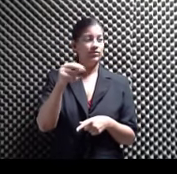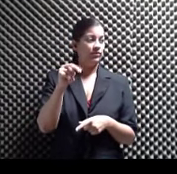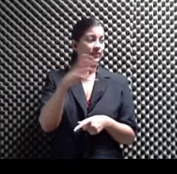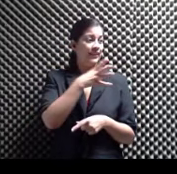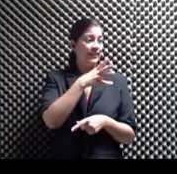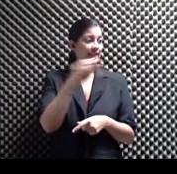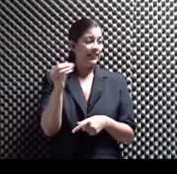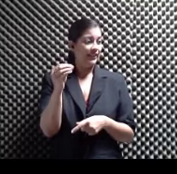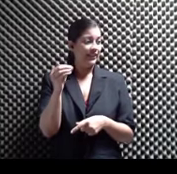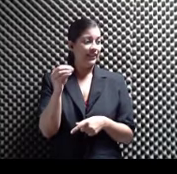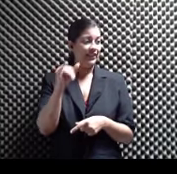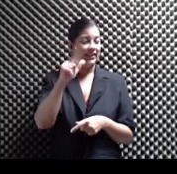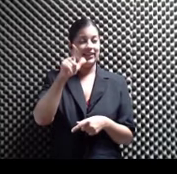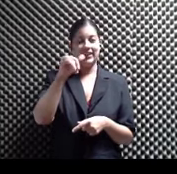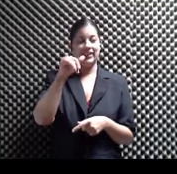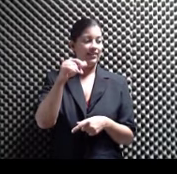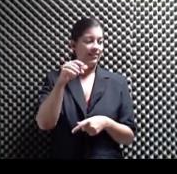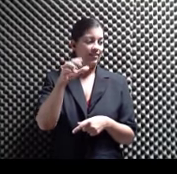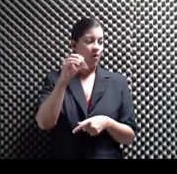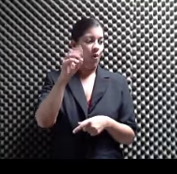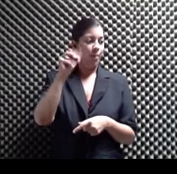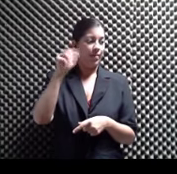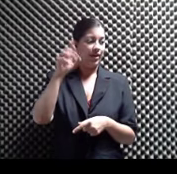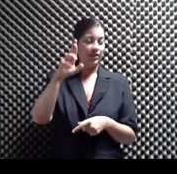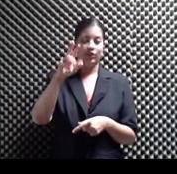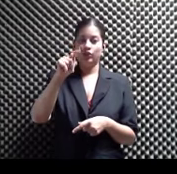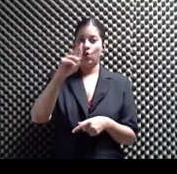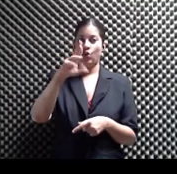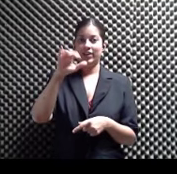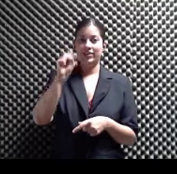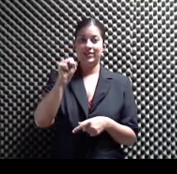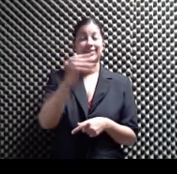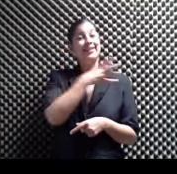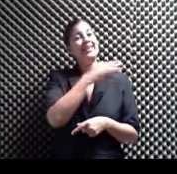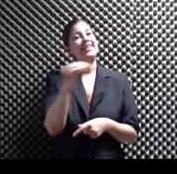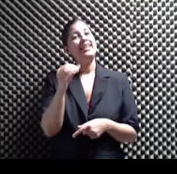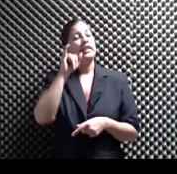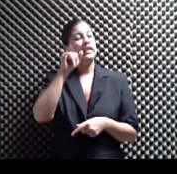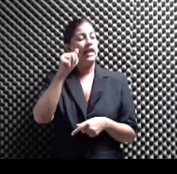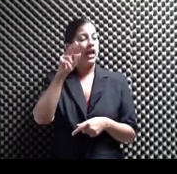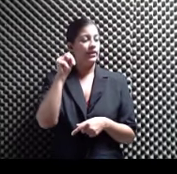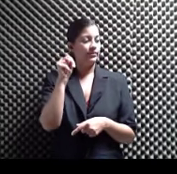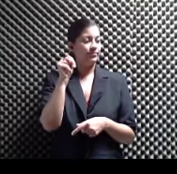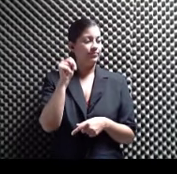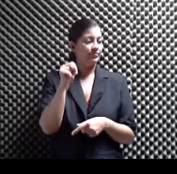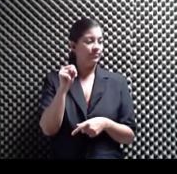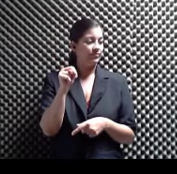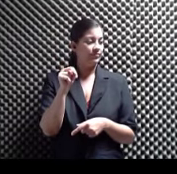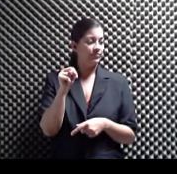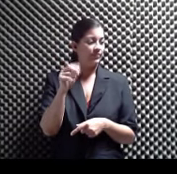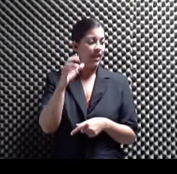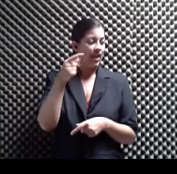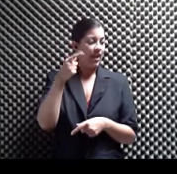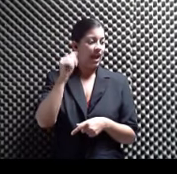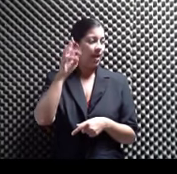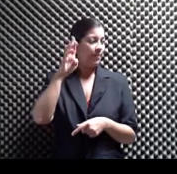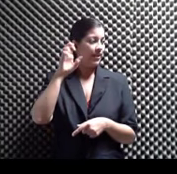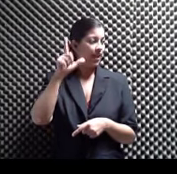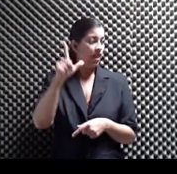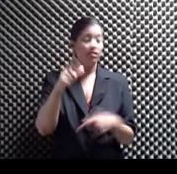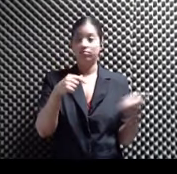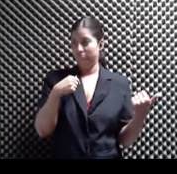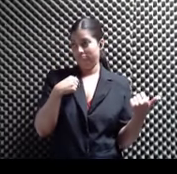Ian Gabriel Arduengo sí. Chico de lo más. Pues una promesa, porque me parece que es un joven que despunta